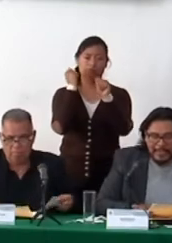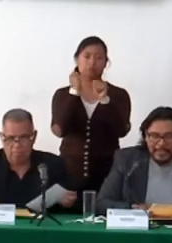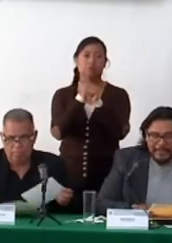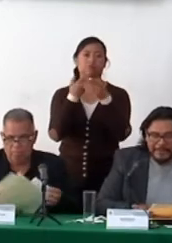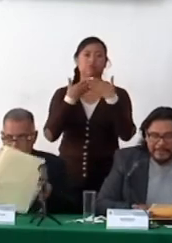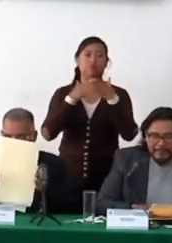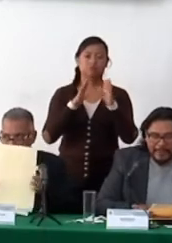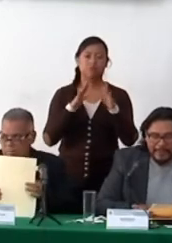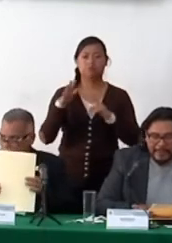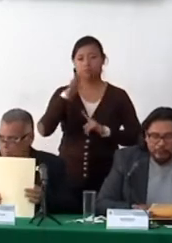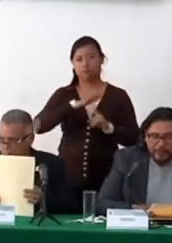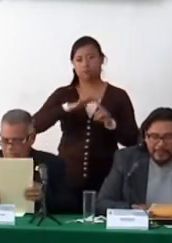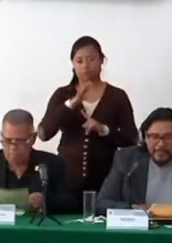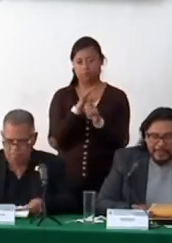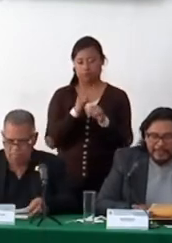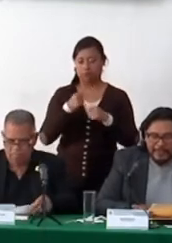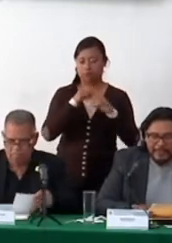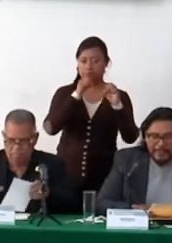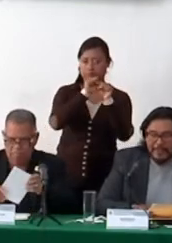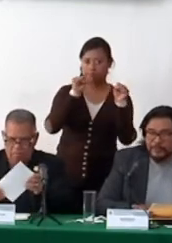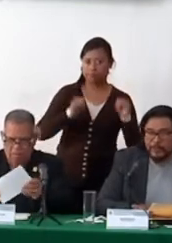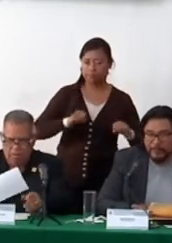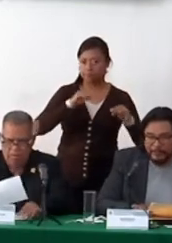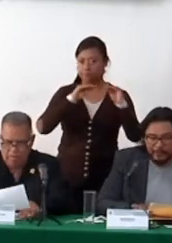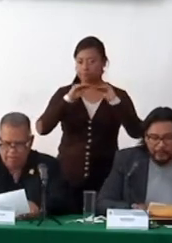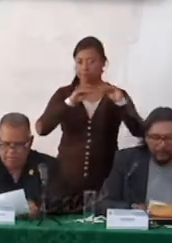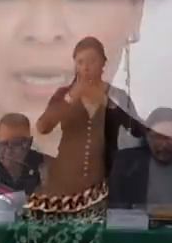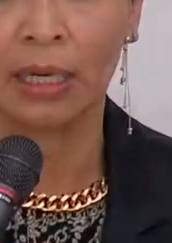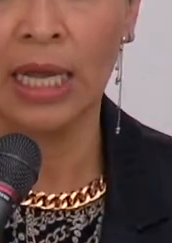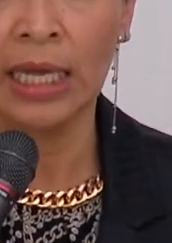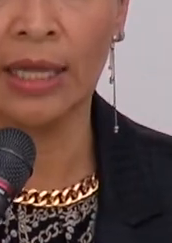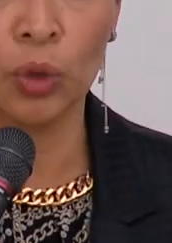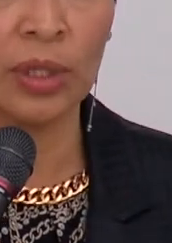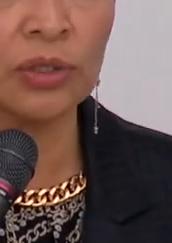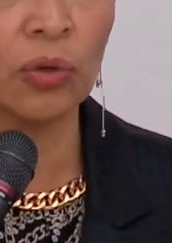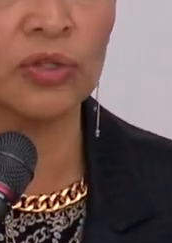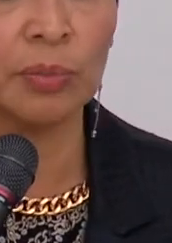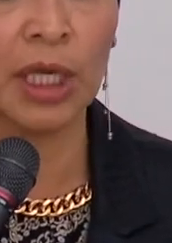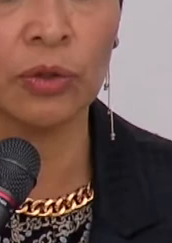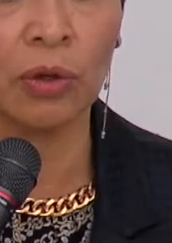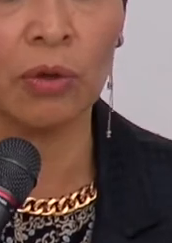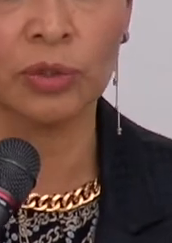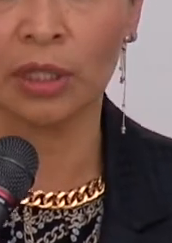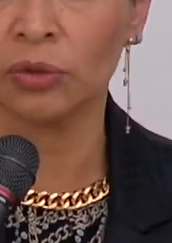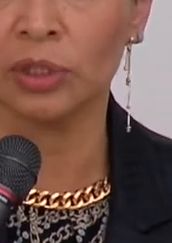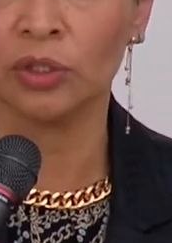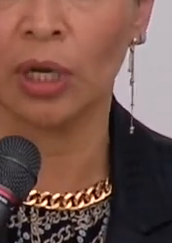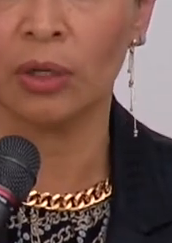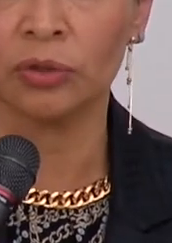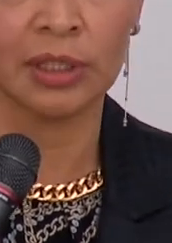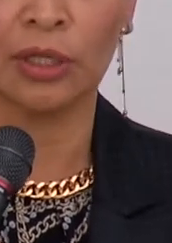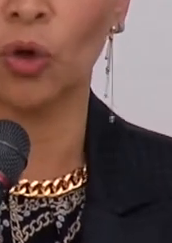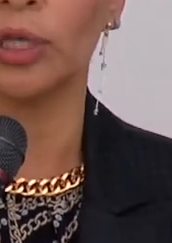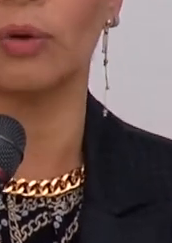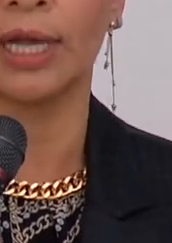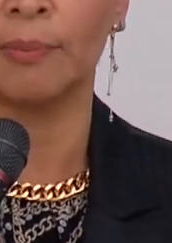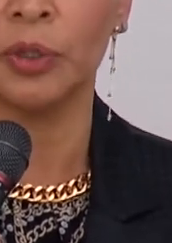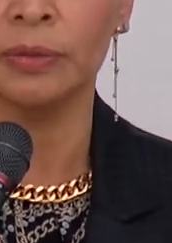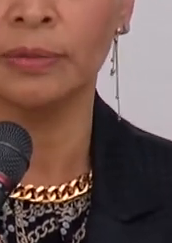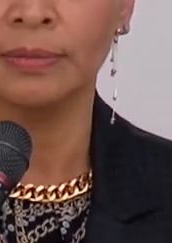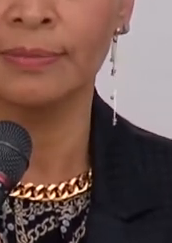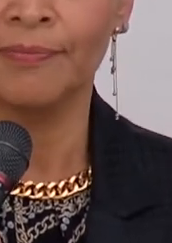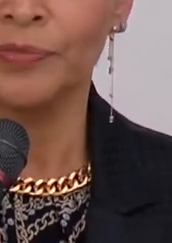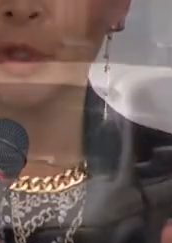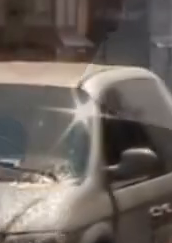En el Congreso de la Ciudad de México se llevó a cabo el coloquio Movilidad Sustentable con la mesa Retos y Oportunidades en la Incorporación del